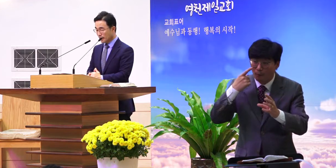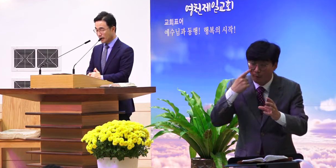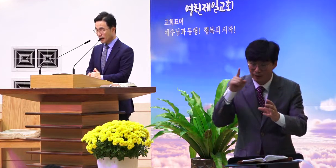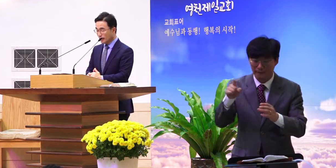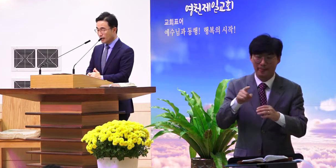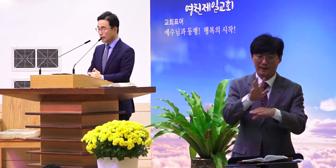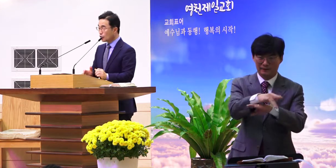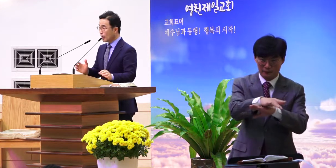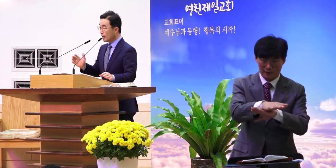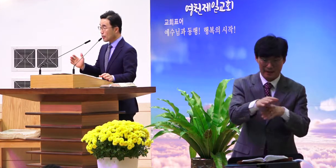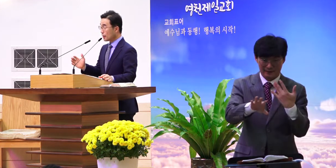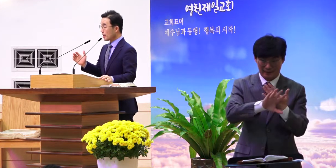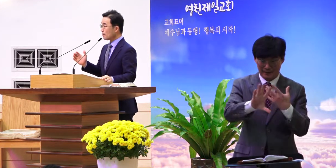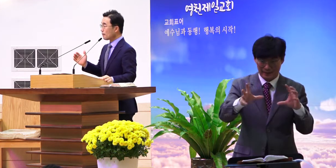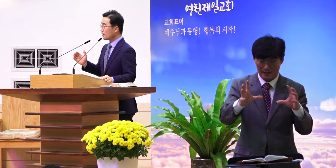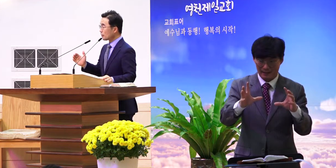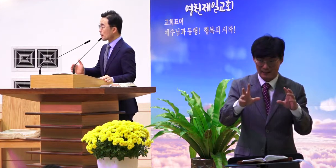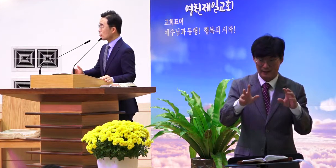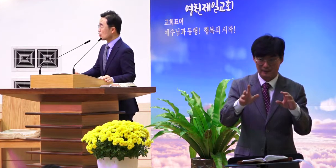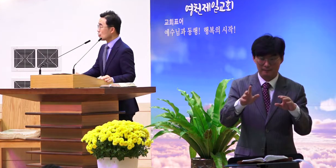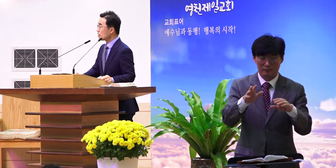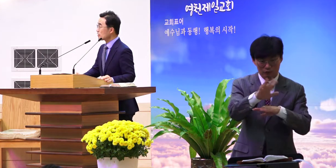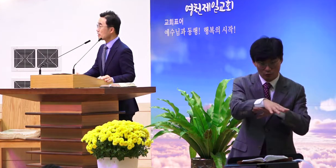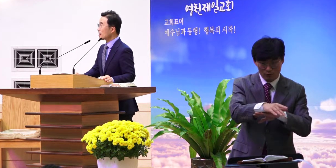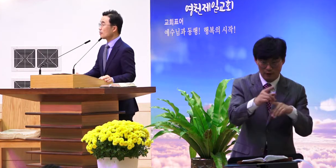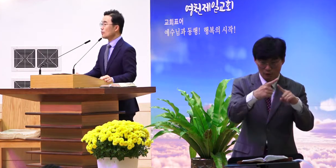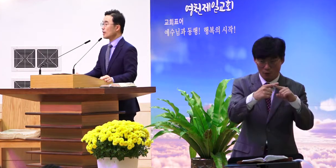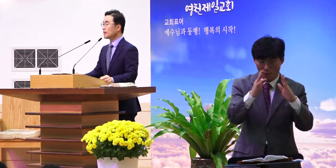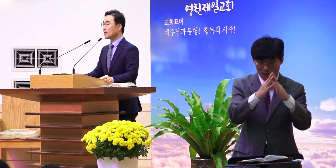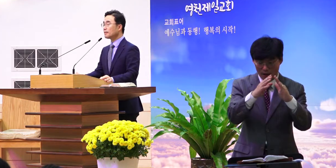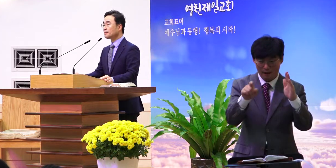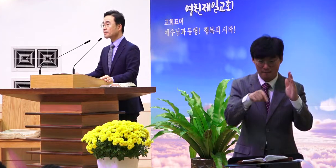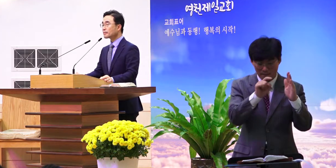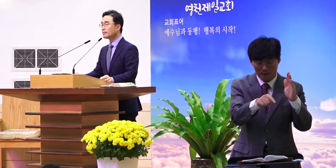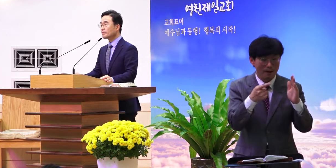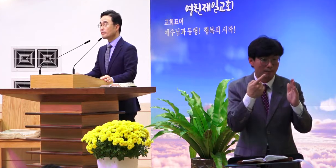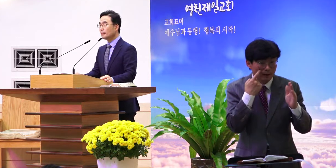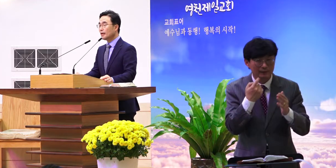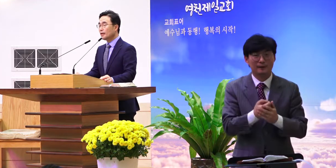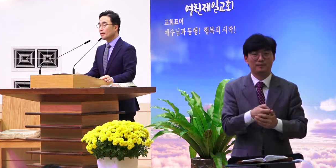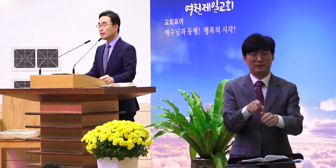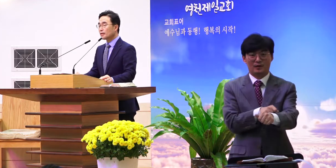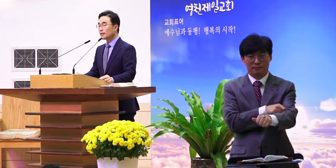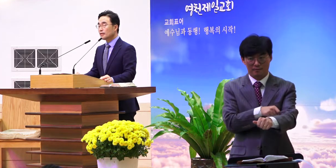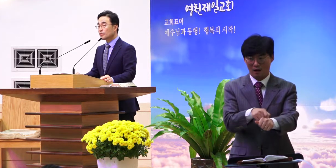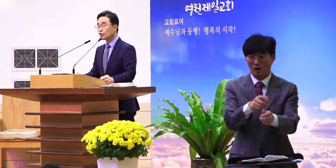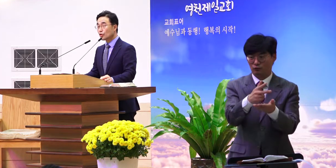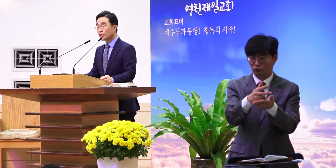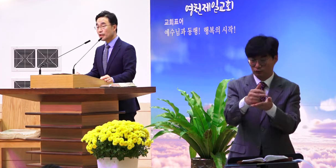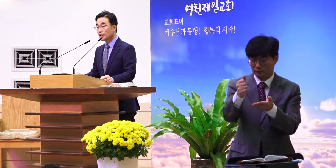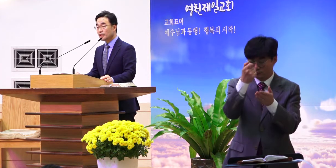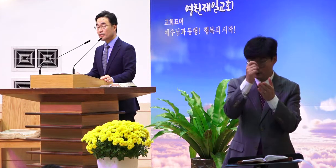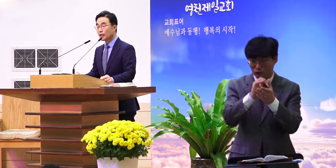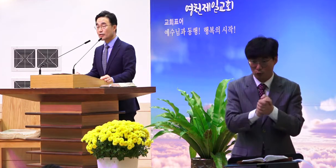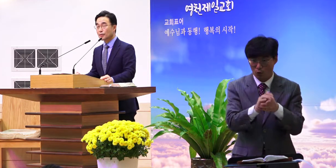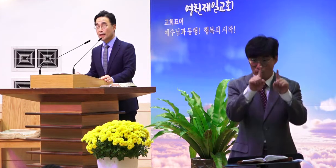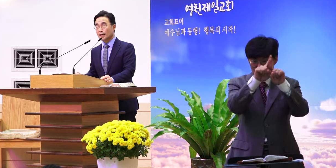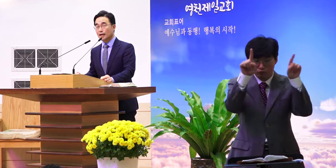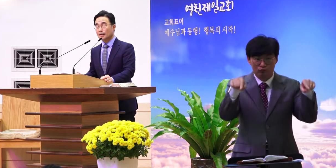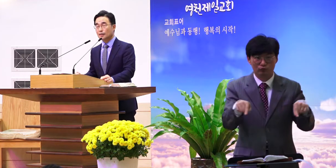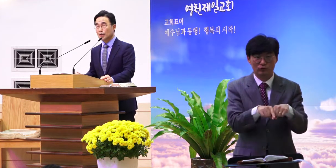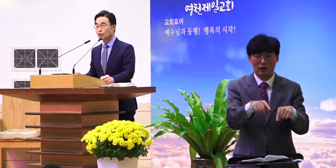하나 있는데 그 교회의 벽에 특별한 주기도문이 써 있다고 합니다. 그 주기도문이